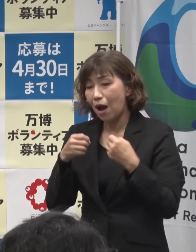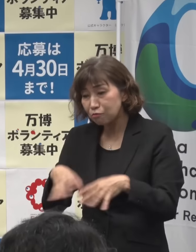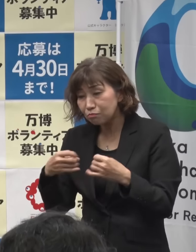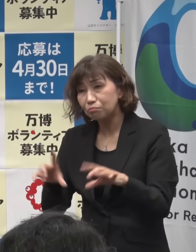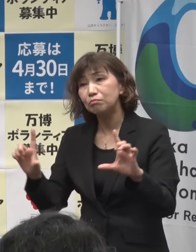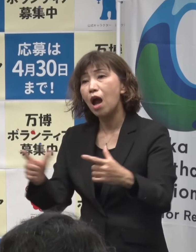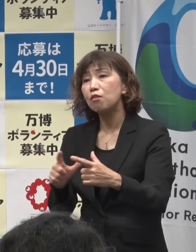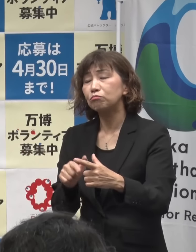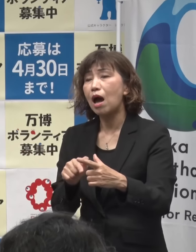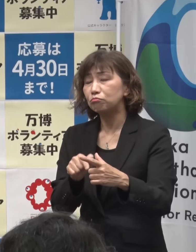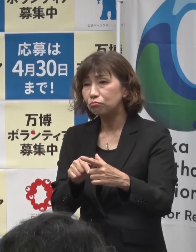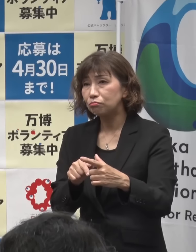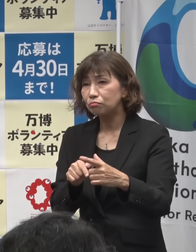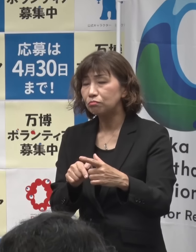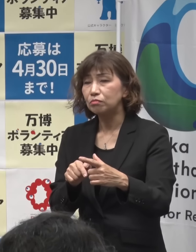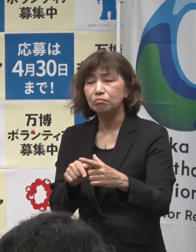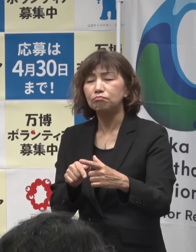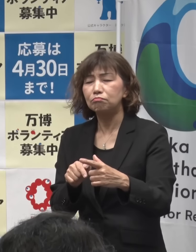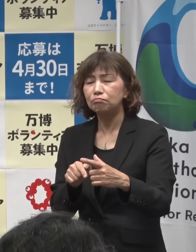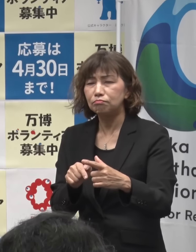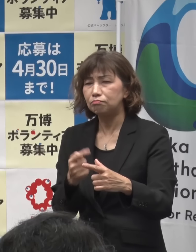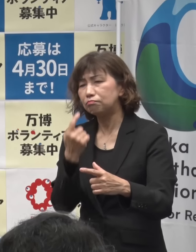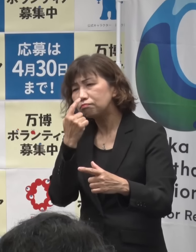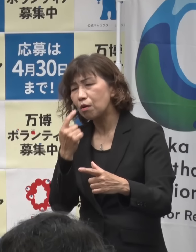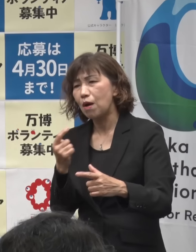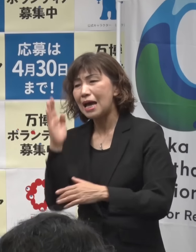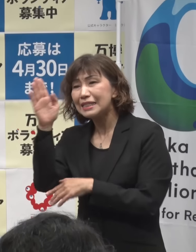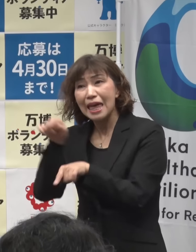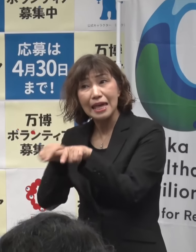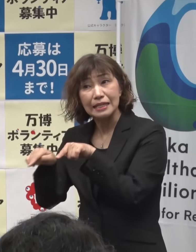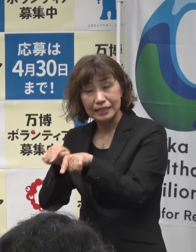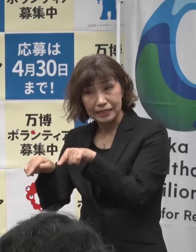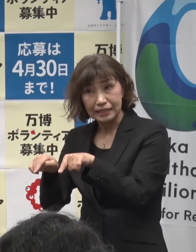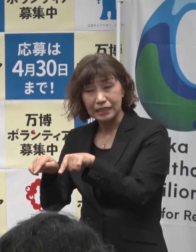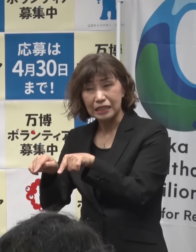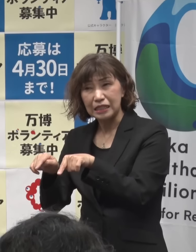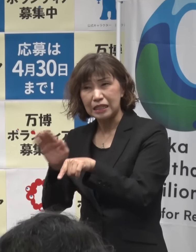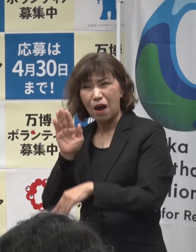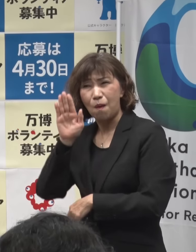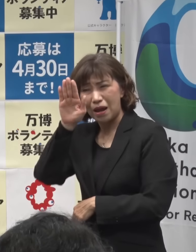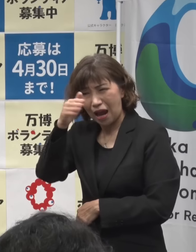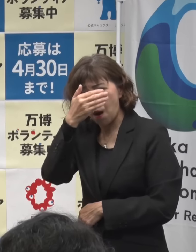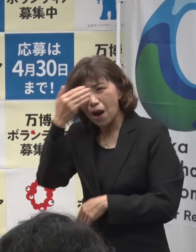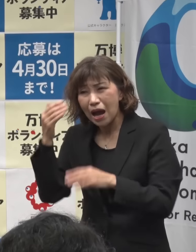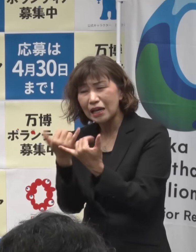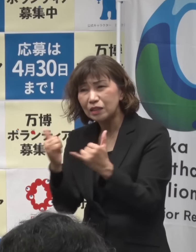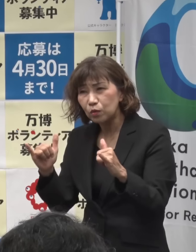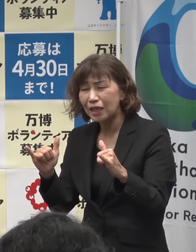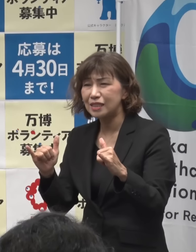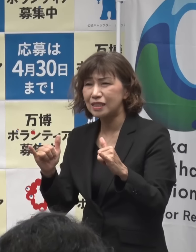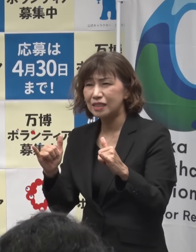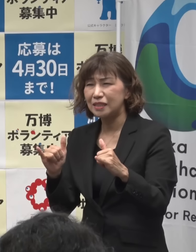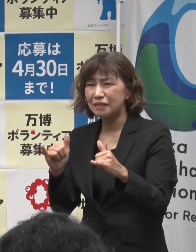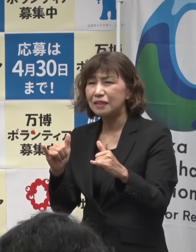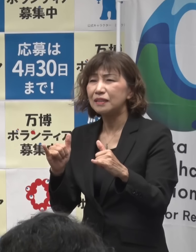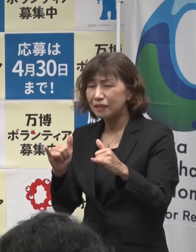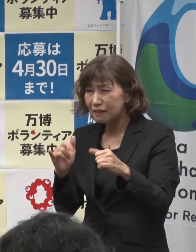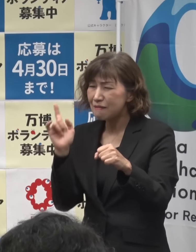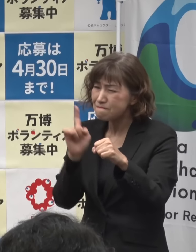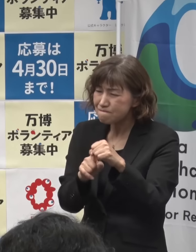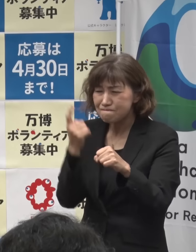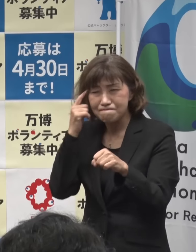僕が思うのはやっぱりもうちょっと政治が次世代の方向に向いたことをやっていくということが重要